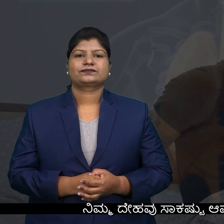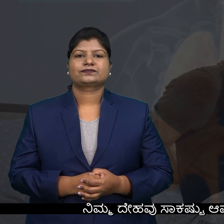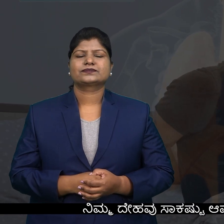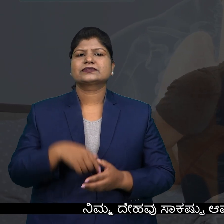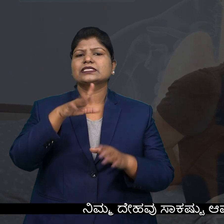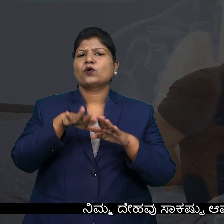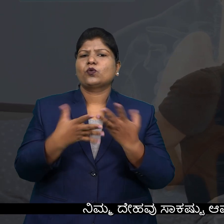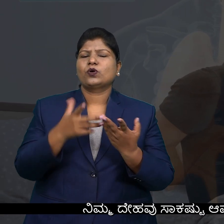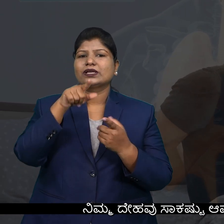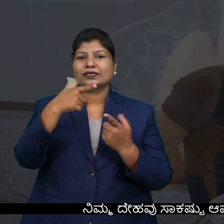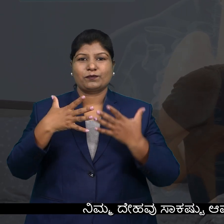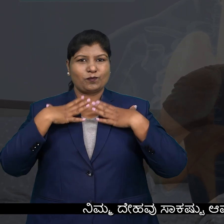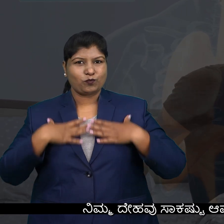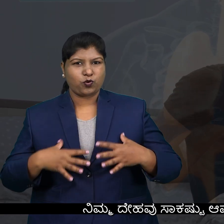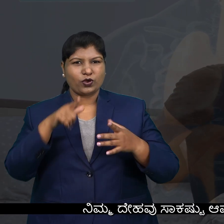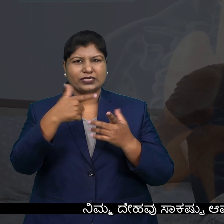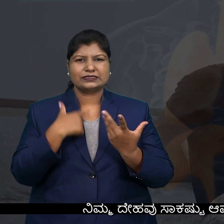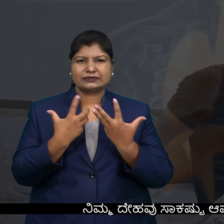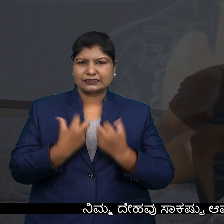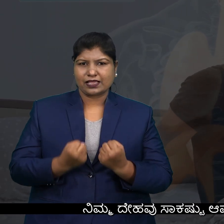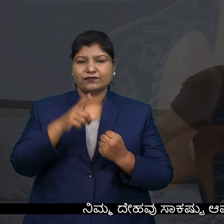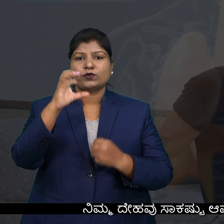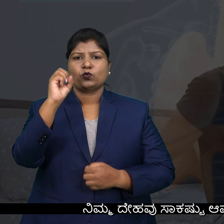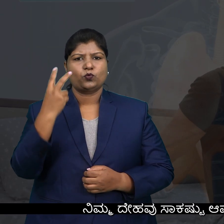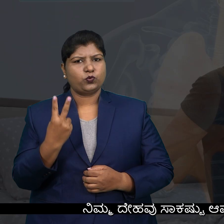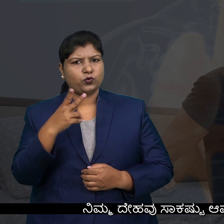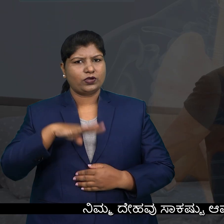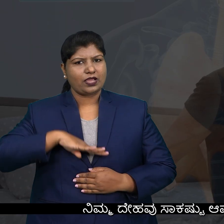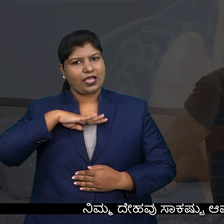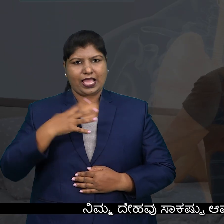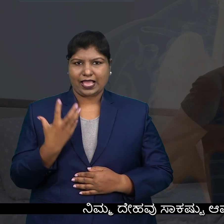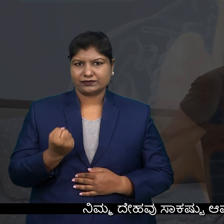ನಿಮ್ಮ ದೇಹವು ಸಾಕಷ್ಟು ಆಮ್ಲಜನಕವನ್ನು ಪಡೆಯುತ್ತದೆಯೇ?